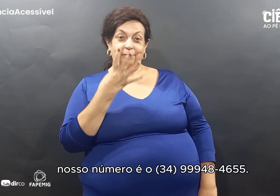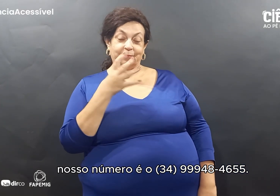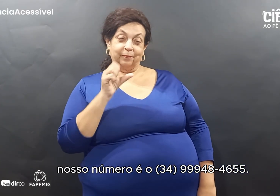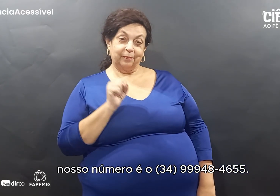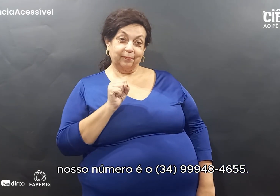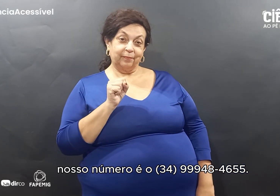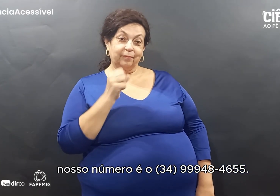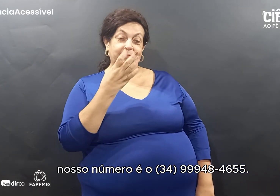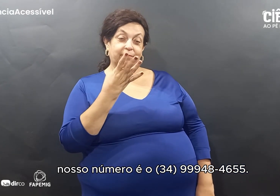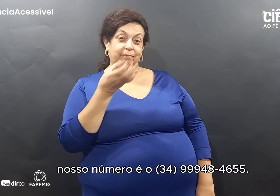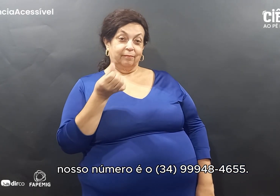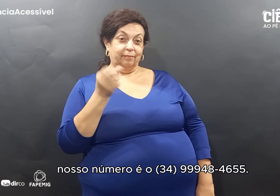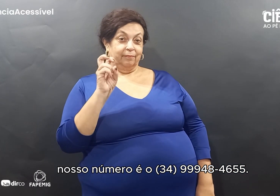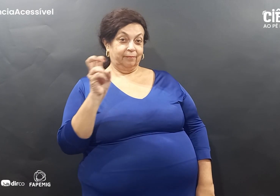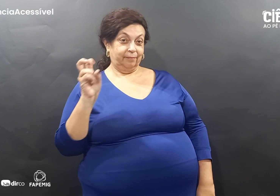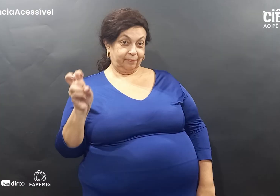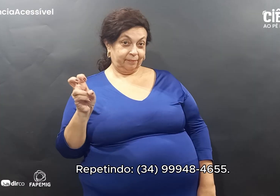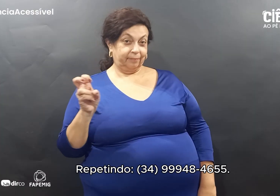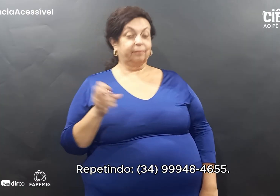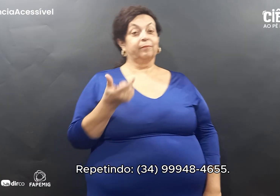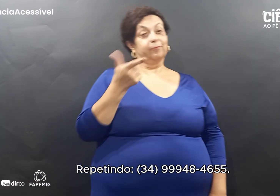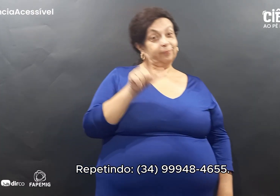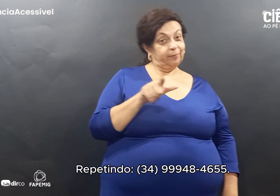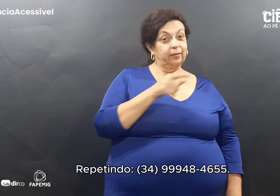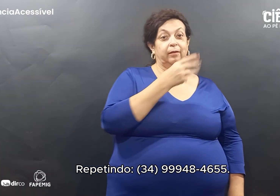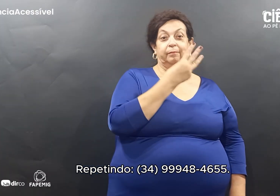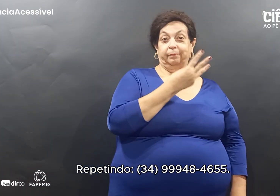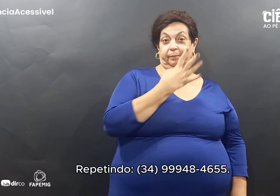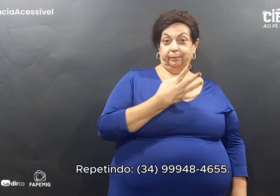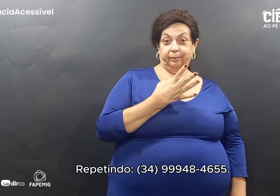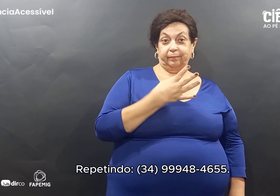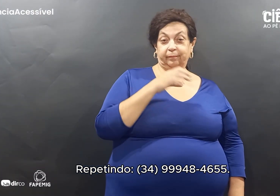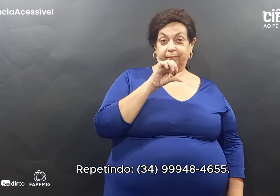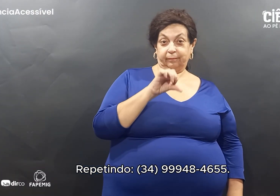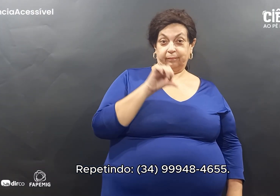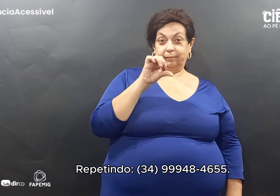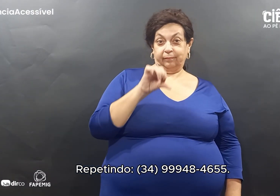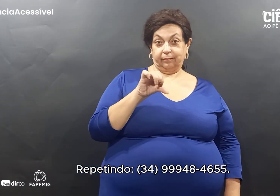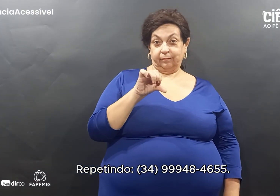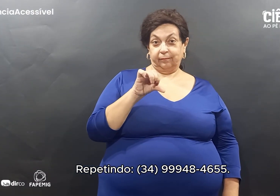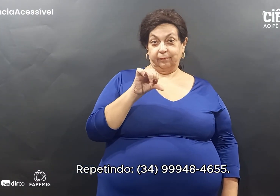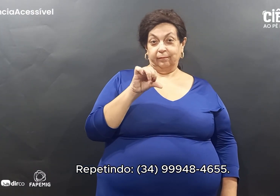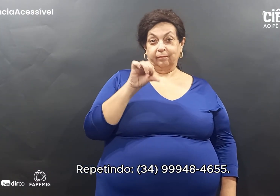99948 4655. Repetindo, 34